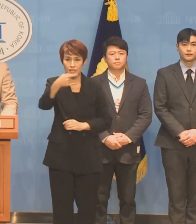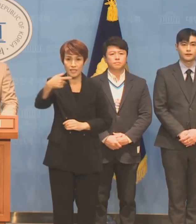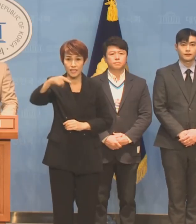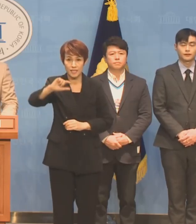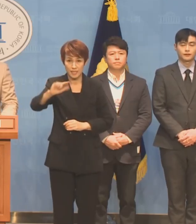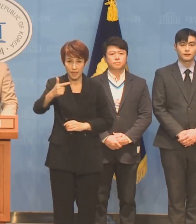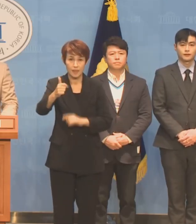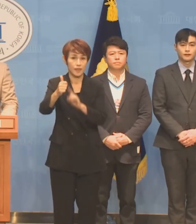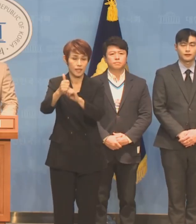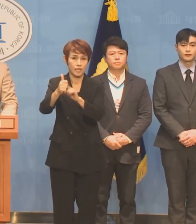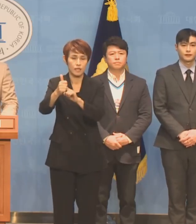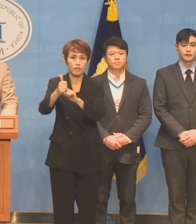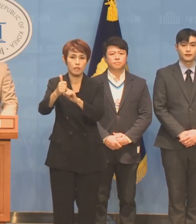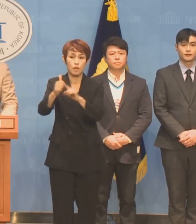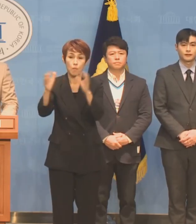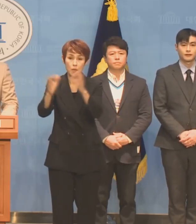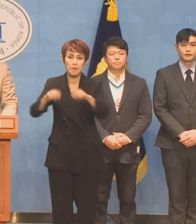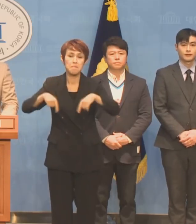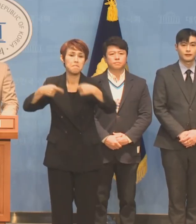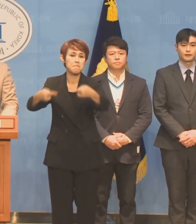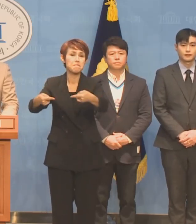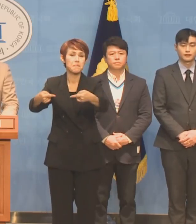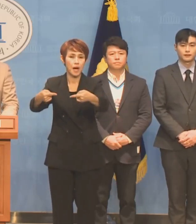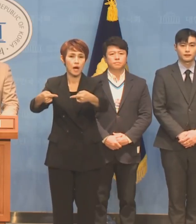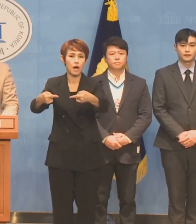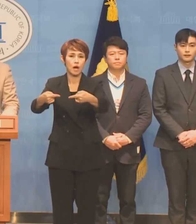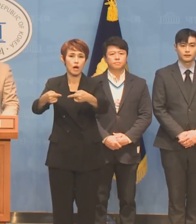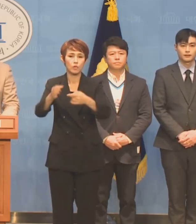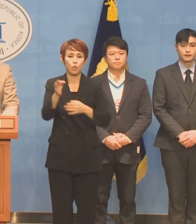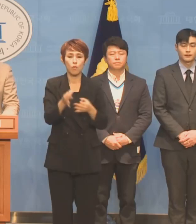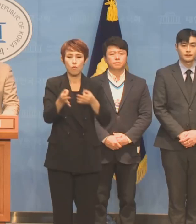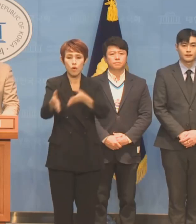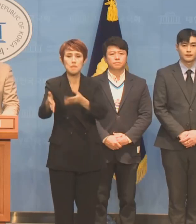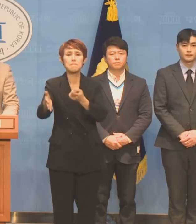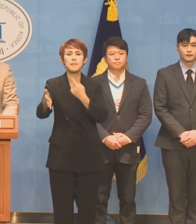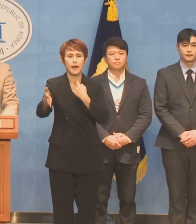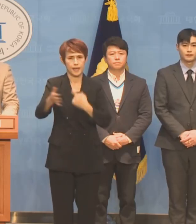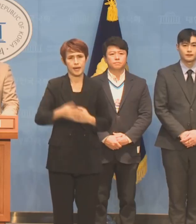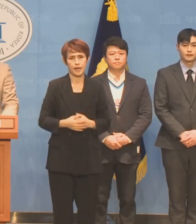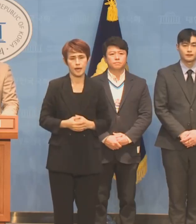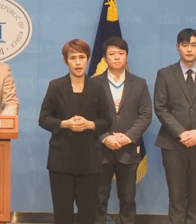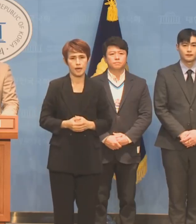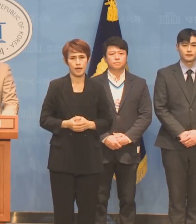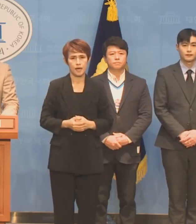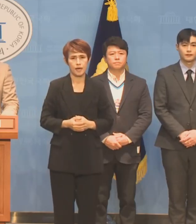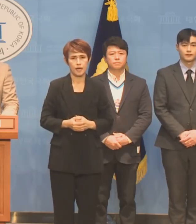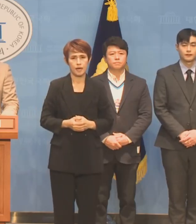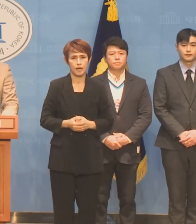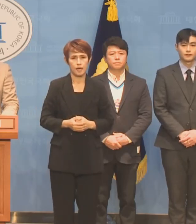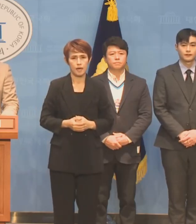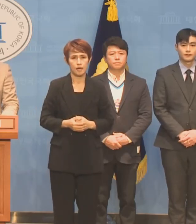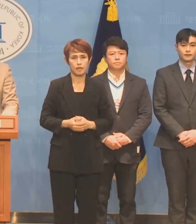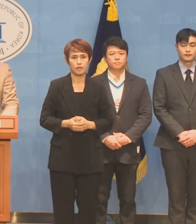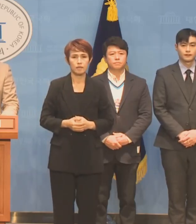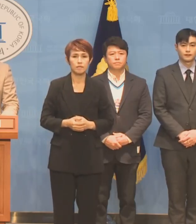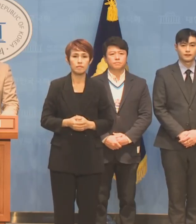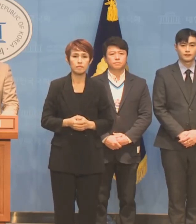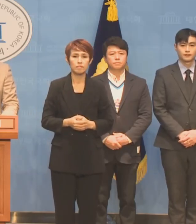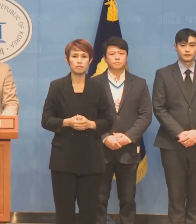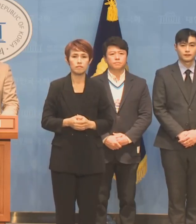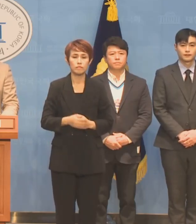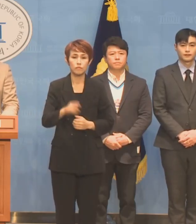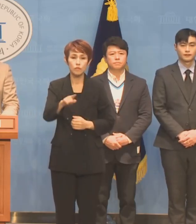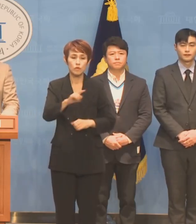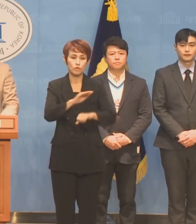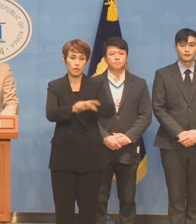진보당 대표 후원의 모임에 참석해 후원금을 낸 사실도 있을 정도로 여전히 국자 세력과